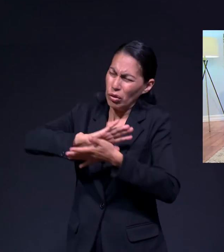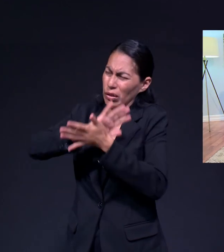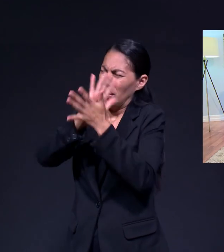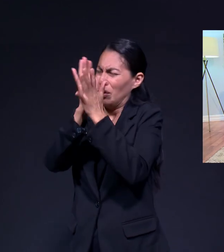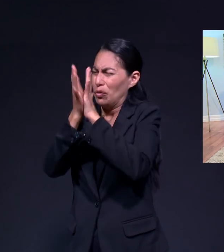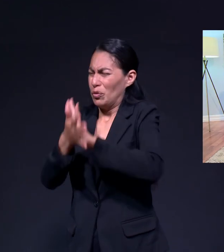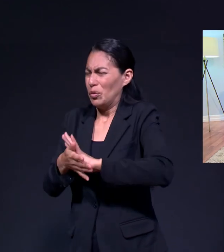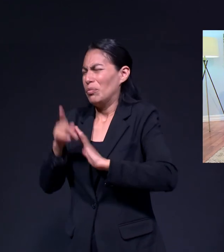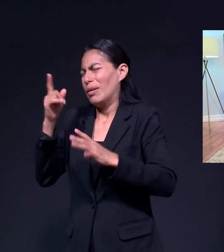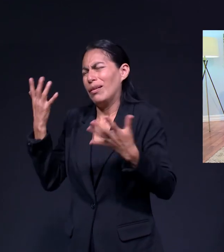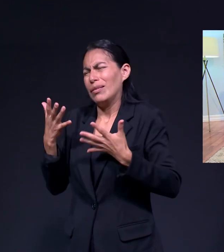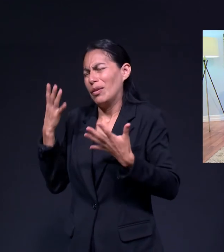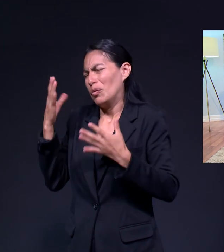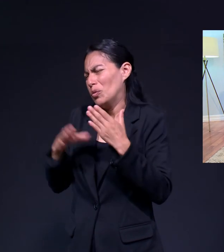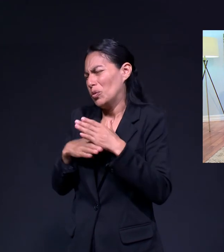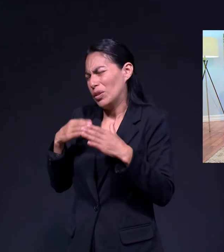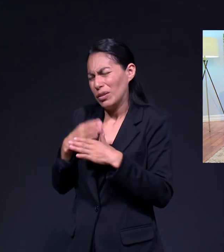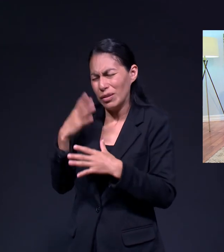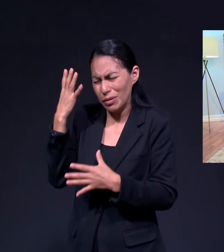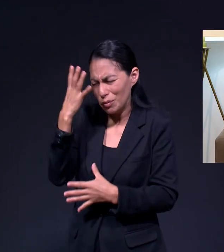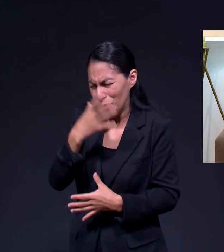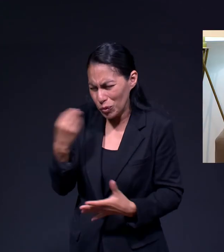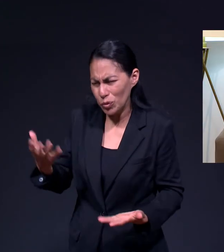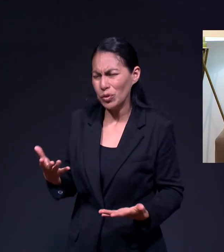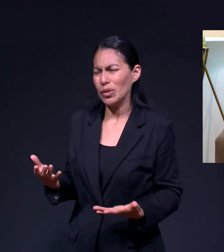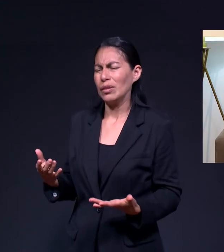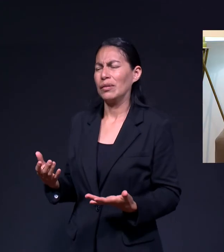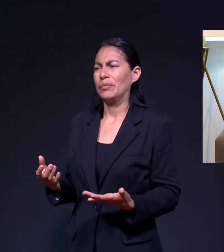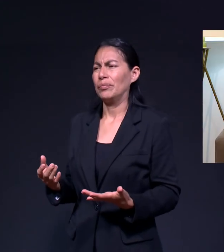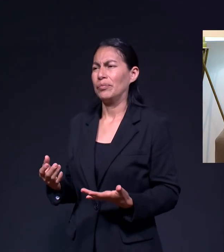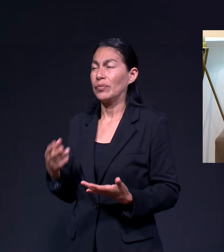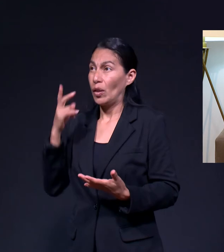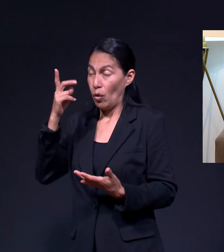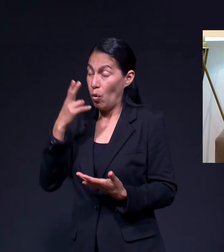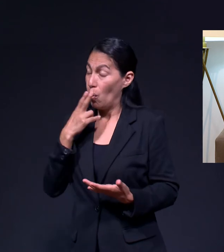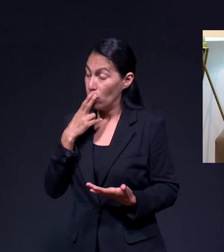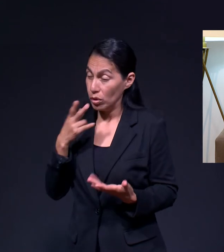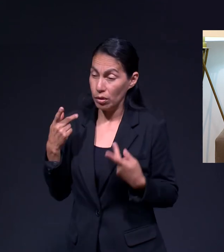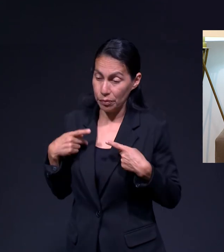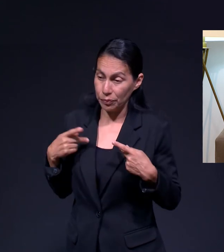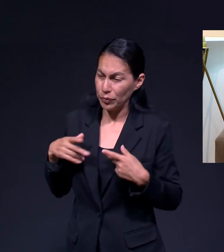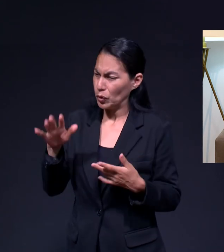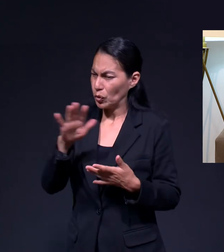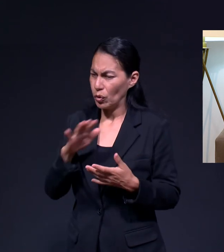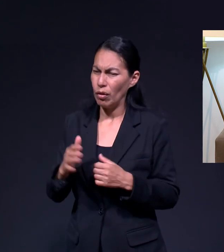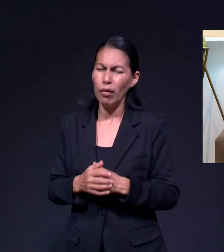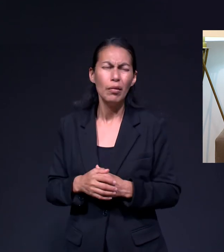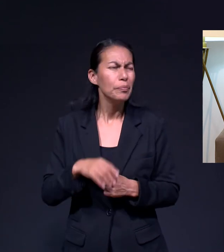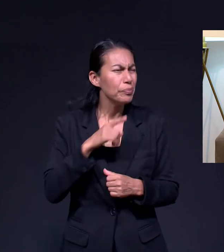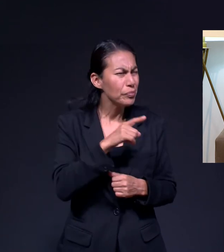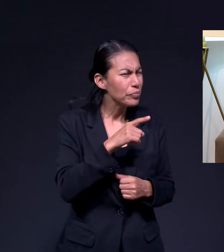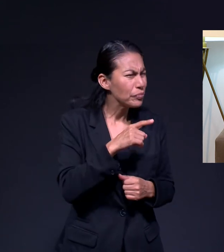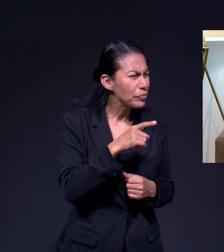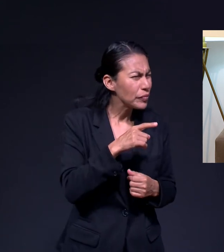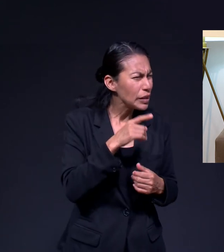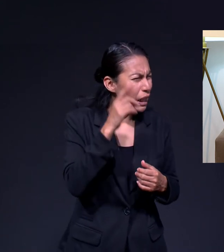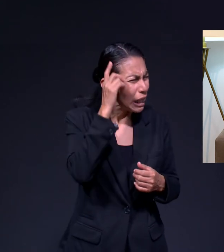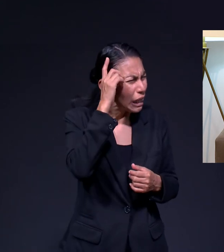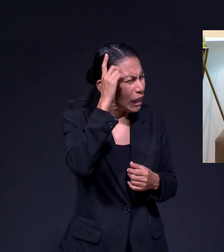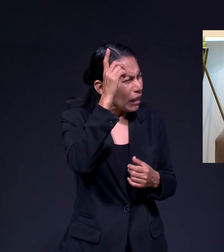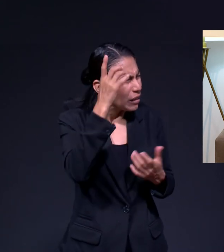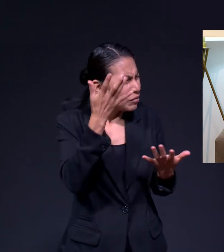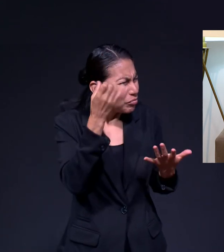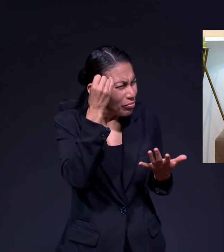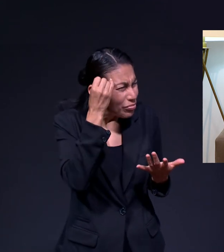y surgen surge maravillas jonathan me me da la impresión o tenías grandes expectativas yo